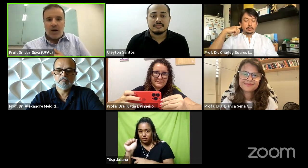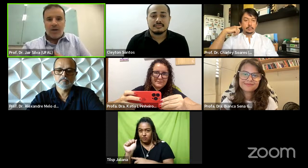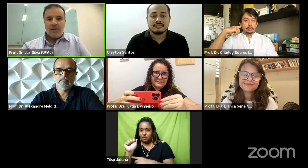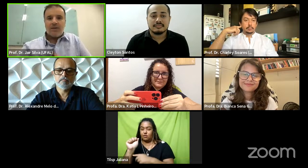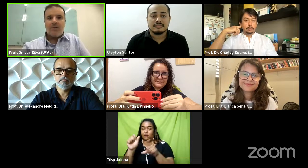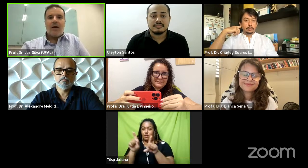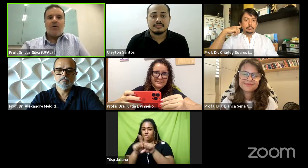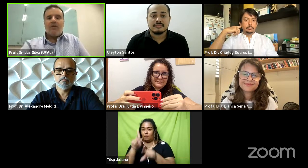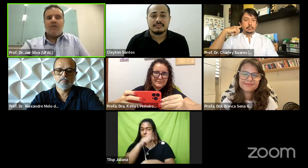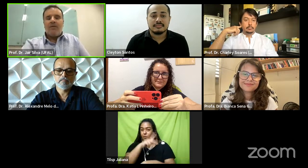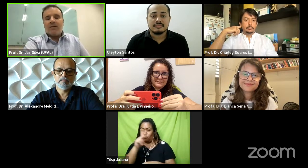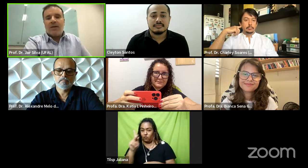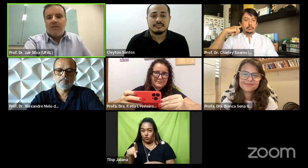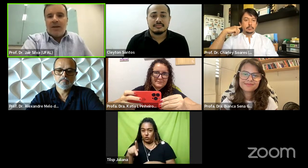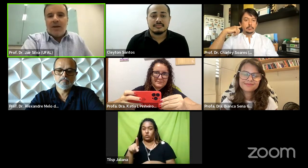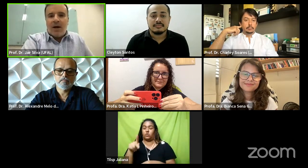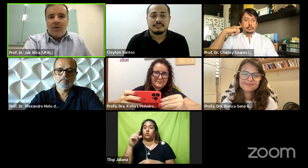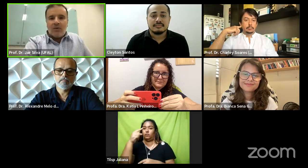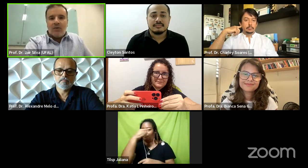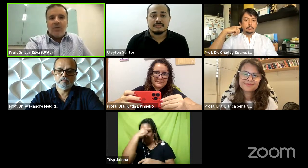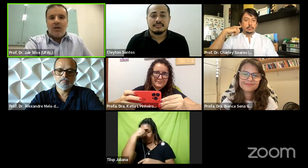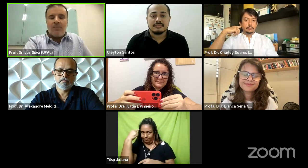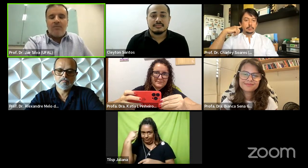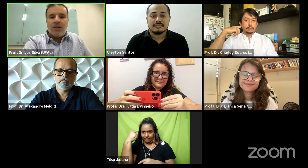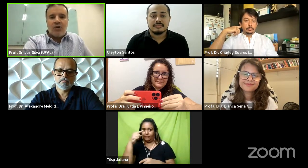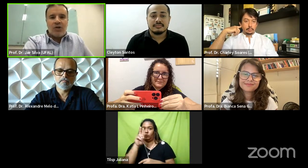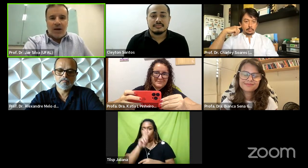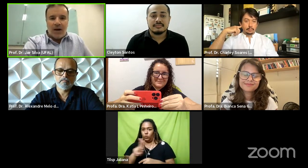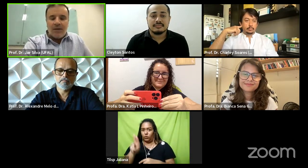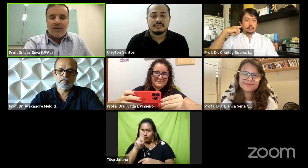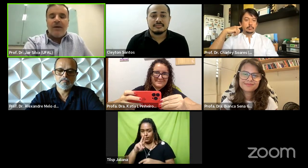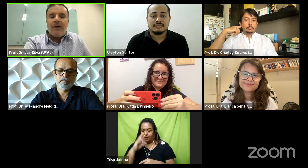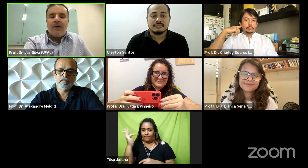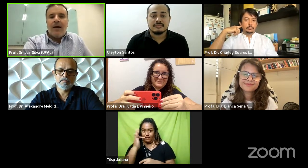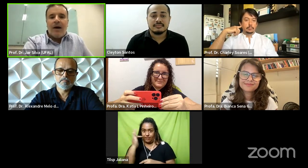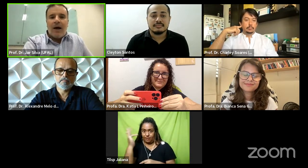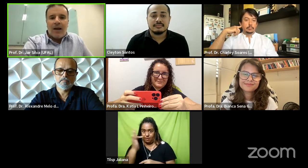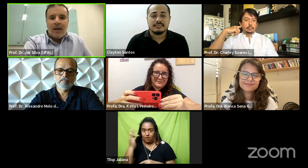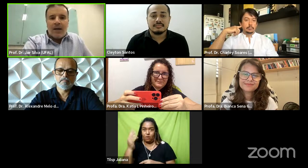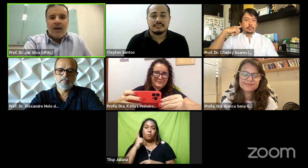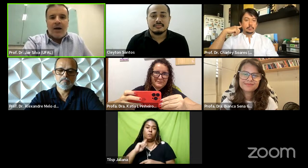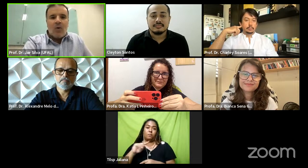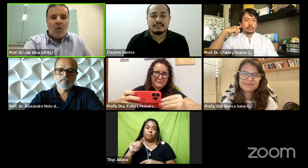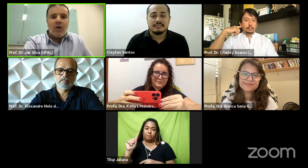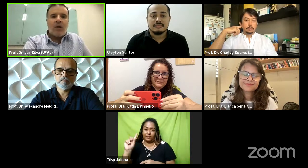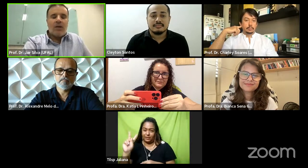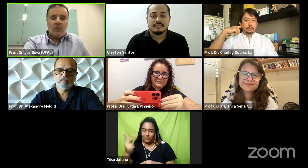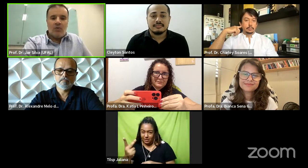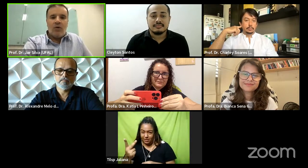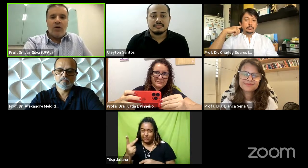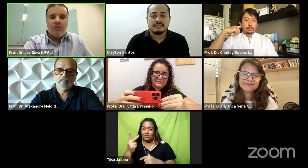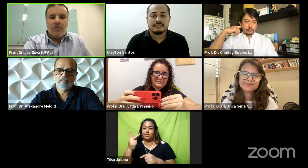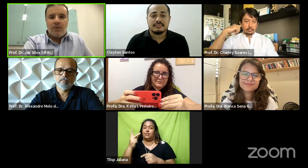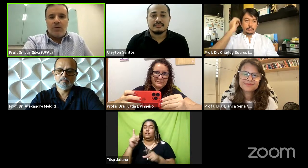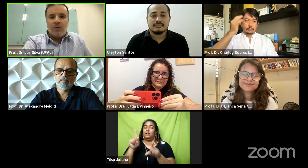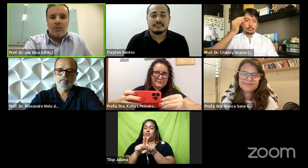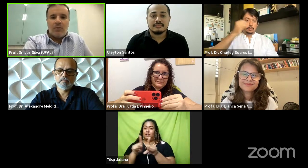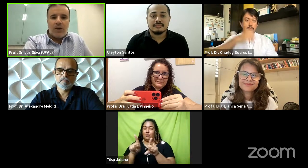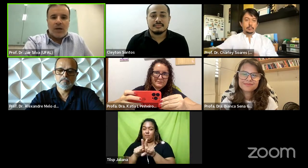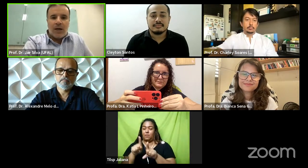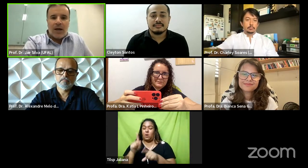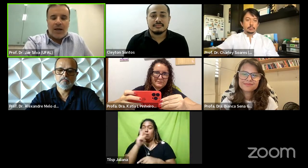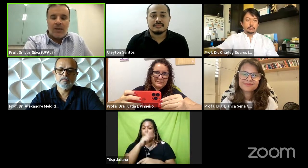Charley Soares, da Universidade Federal de Minas Gerais, além da orientadora,